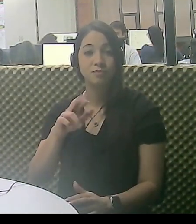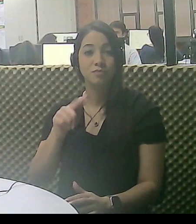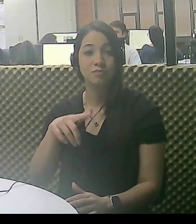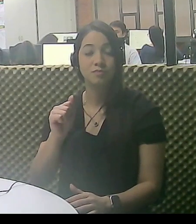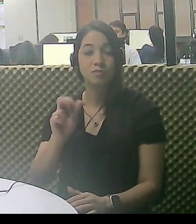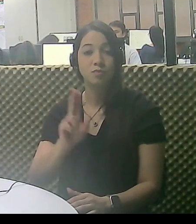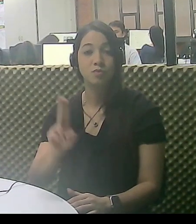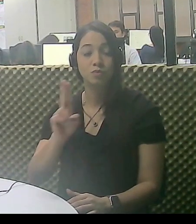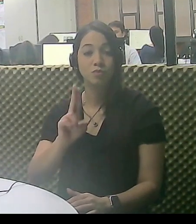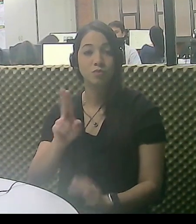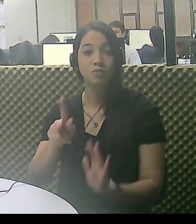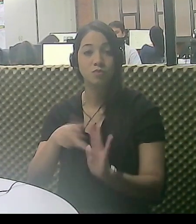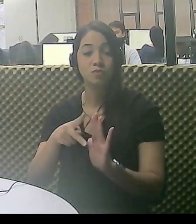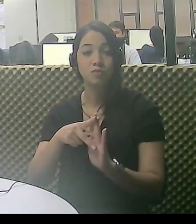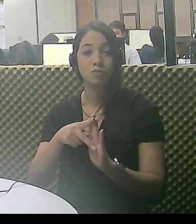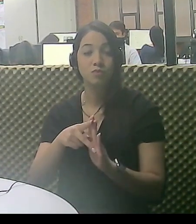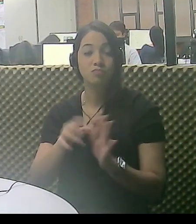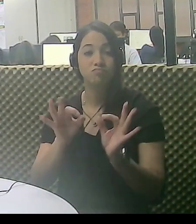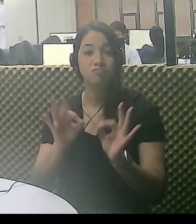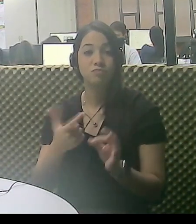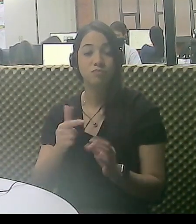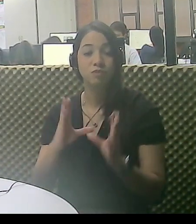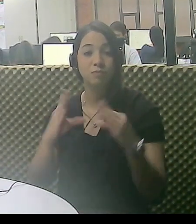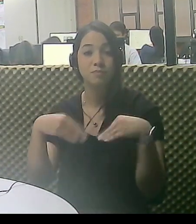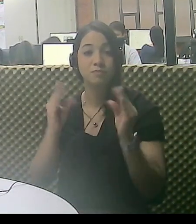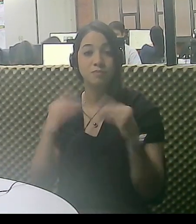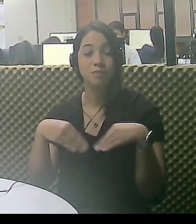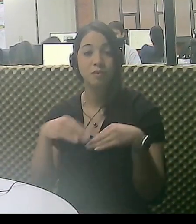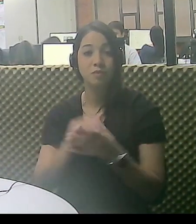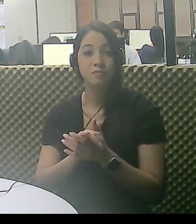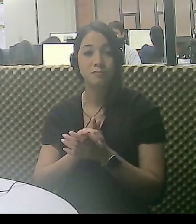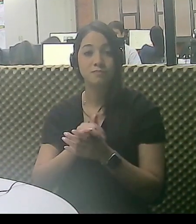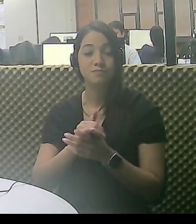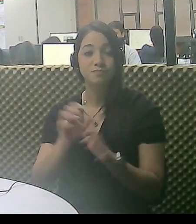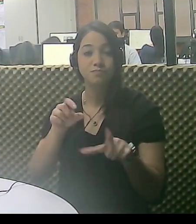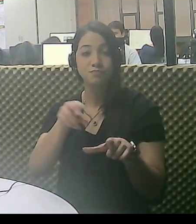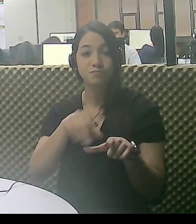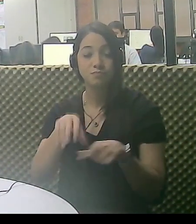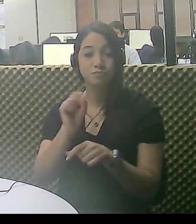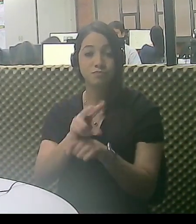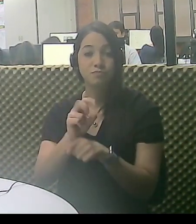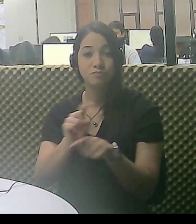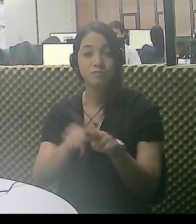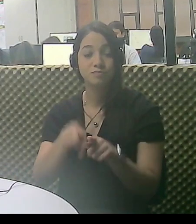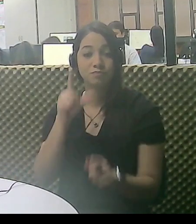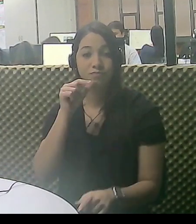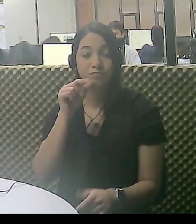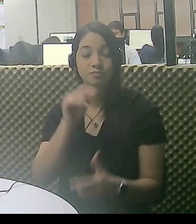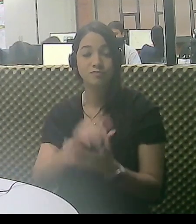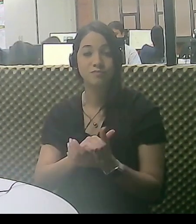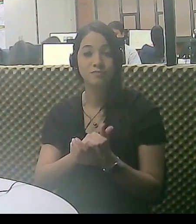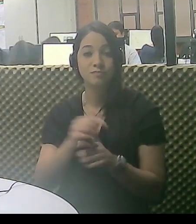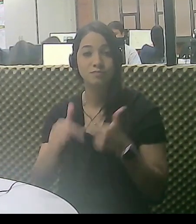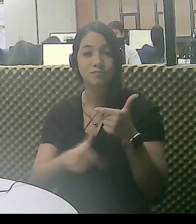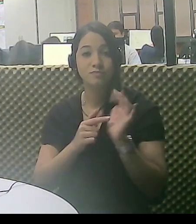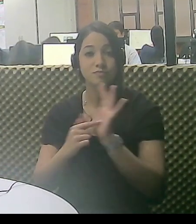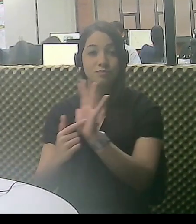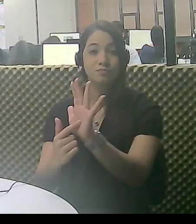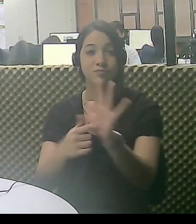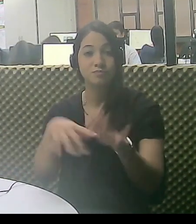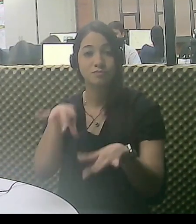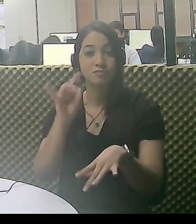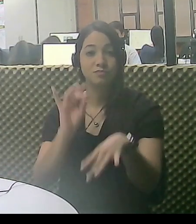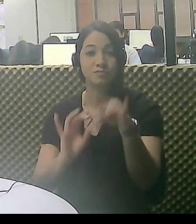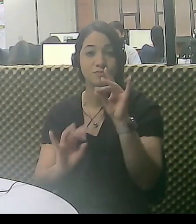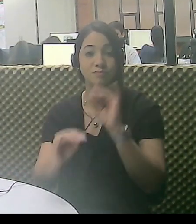uso indiscriminado e nem sempre correto do plástico, dos agrotóxicos e da água. Os trabalhos expostos foram